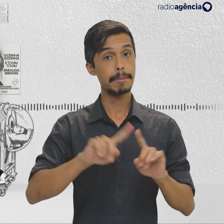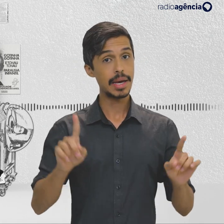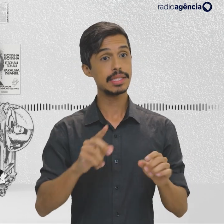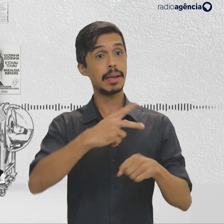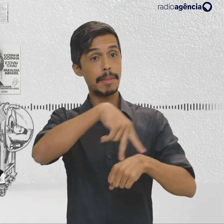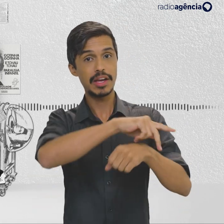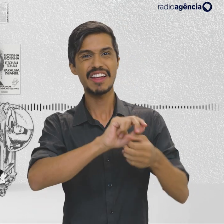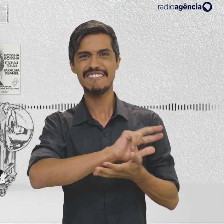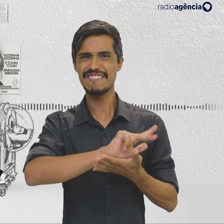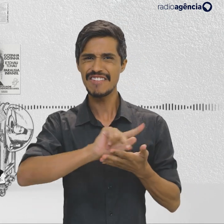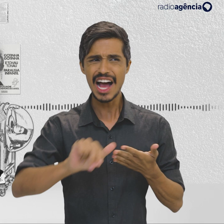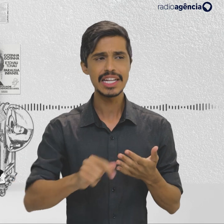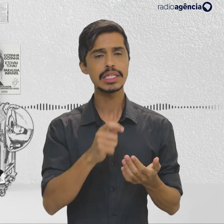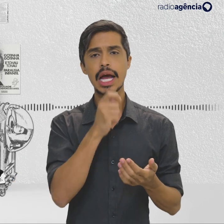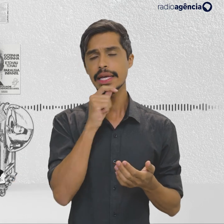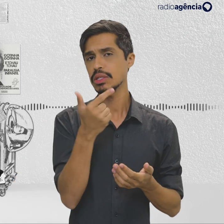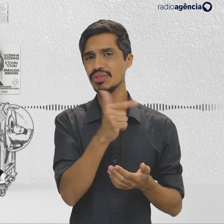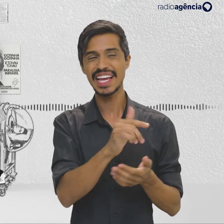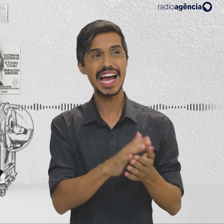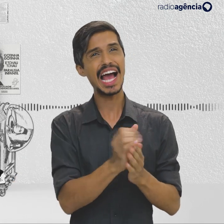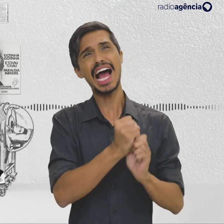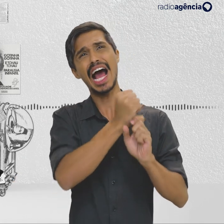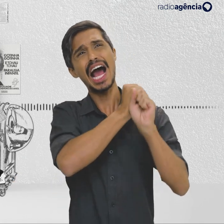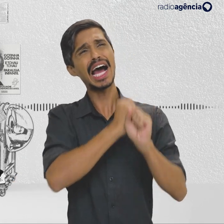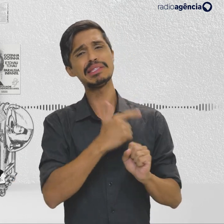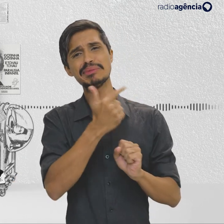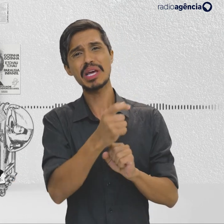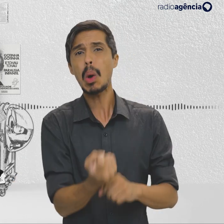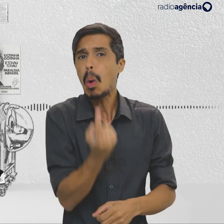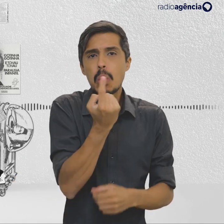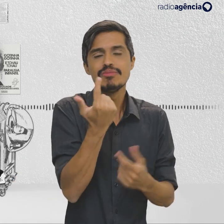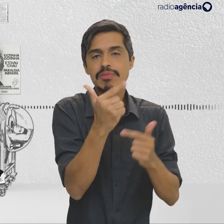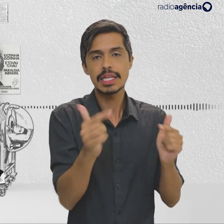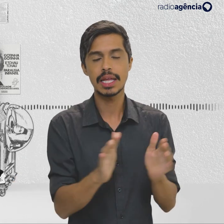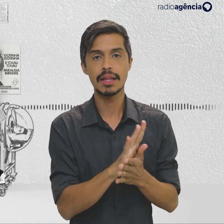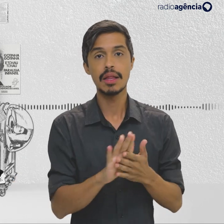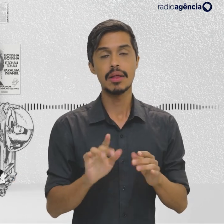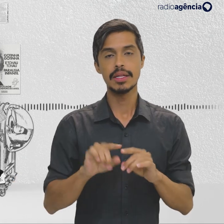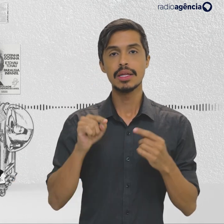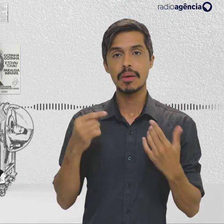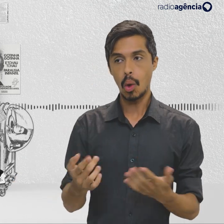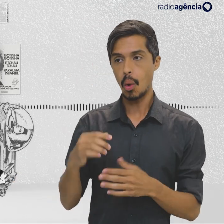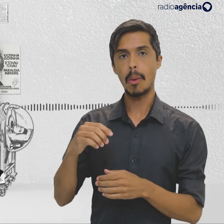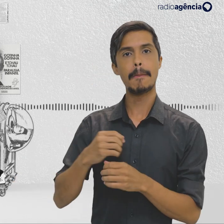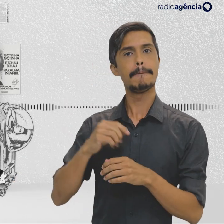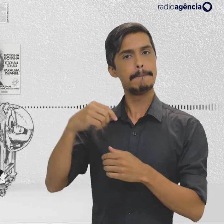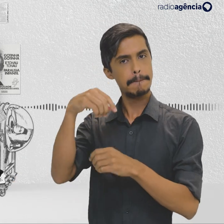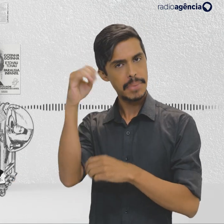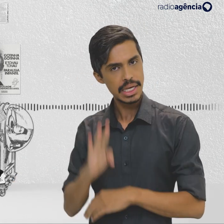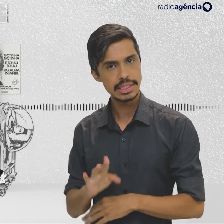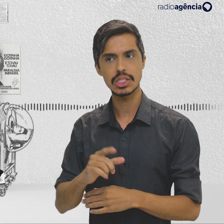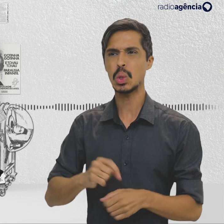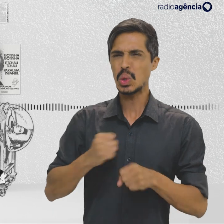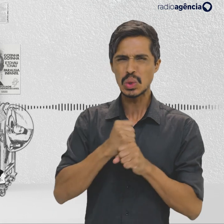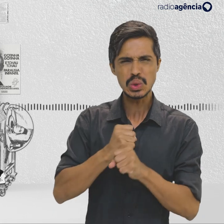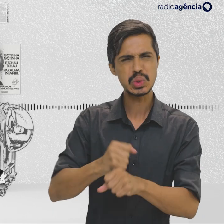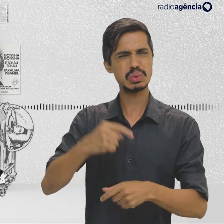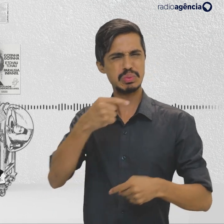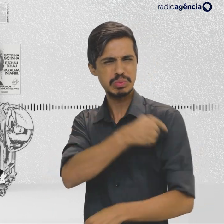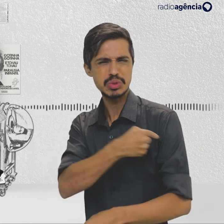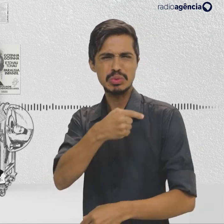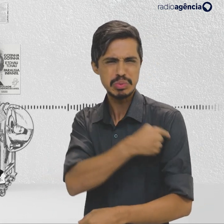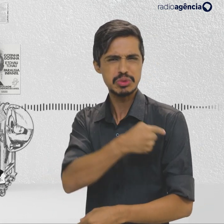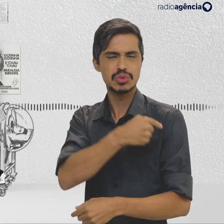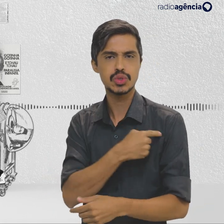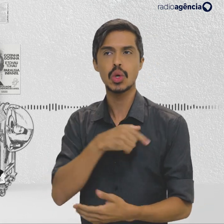países não ter casos há décadas no Brasil depois de anos de campanhas massivas de vacinação o último caso